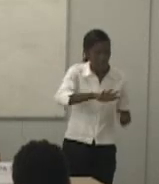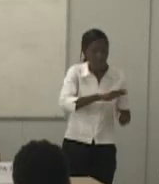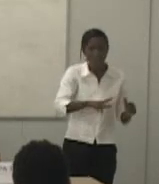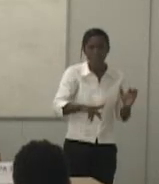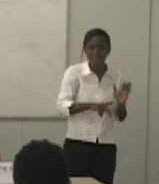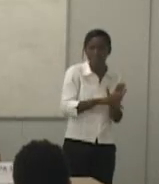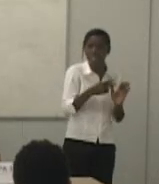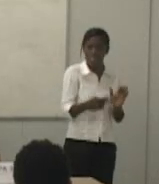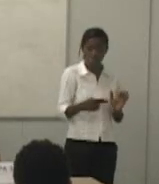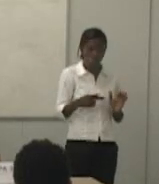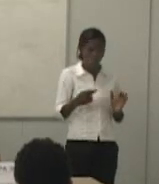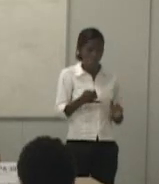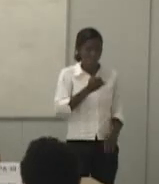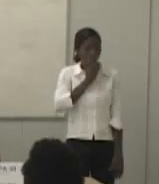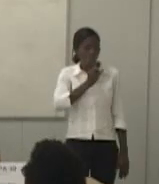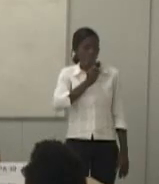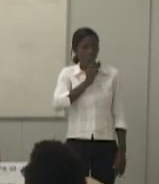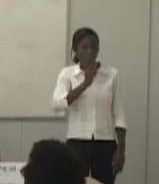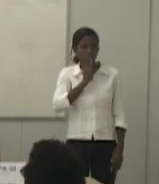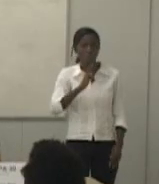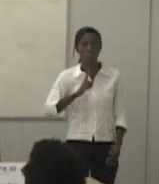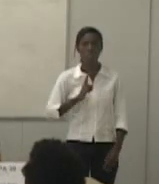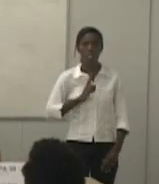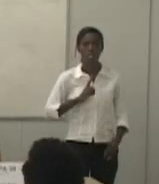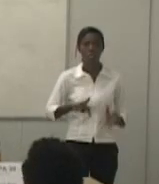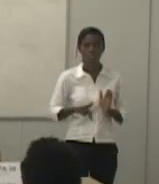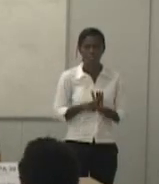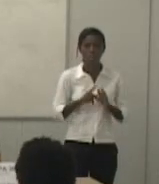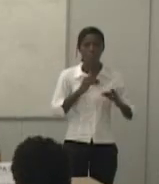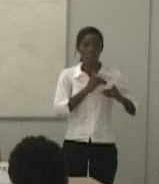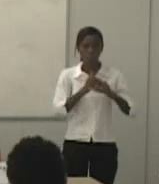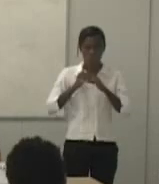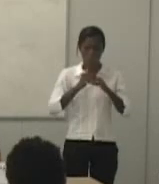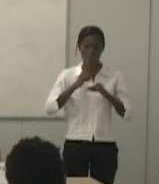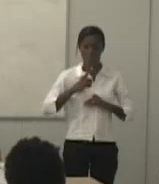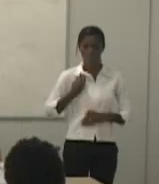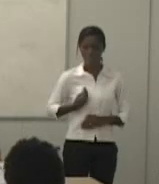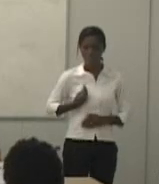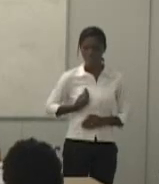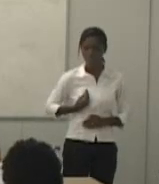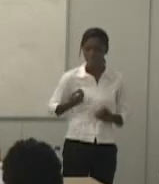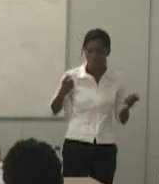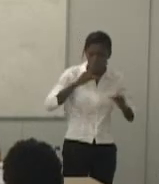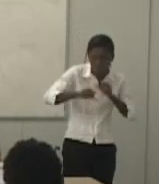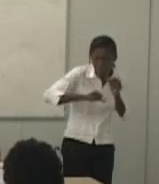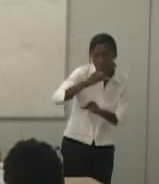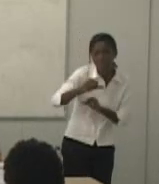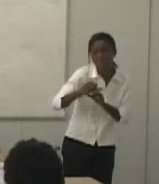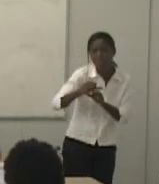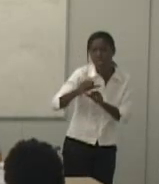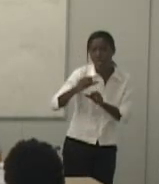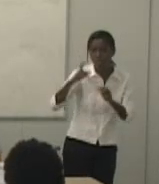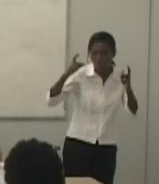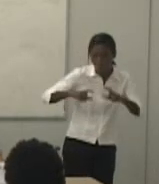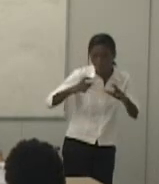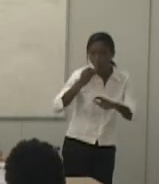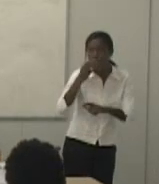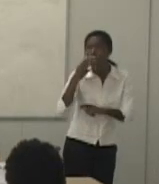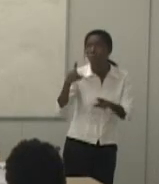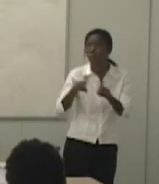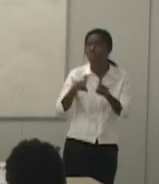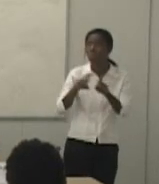num exemplo de sustentabilidade a gente tem condições de fazer isso né de instalar coletores Solares para